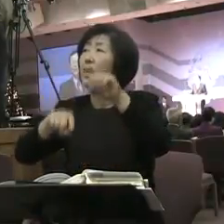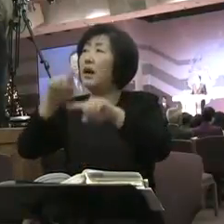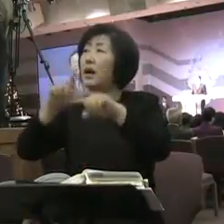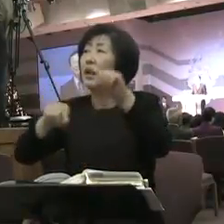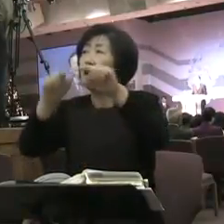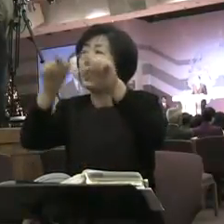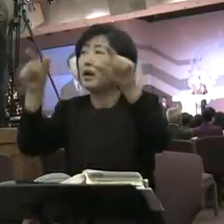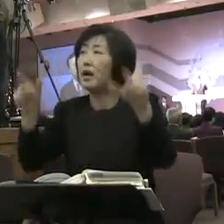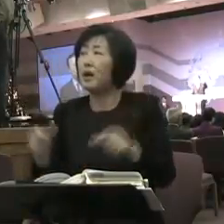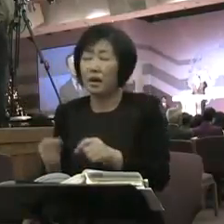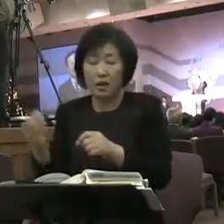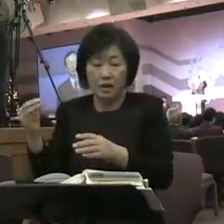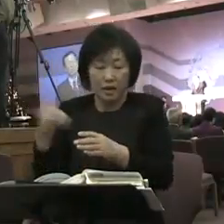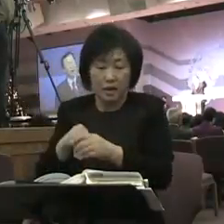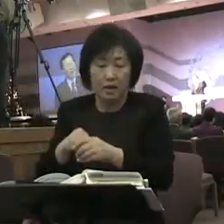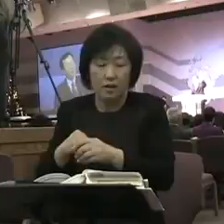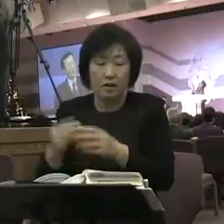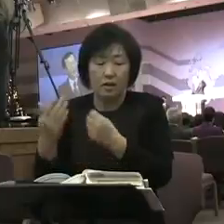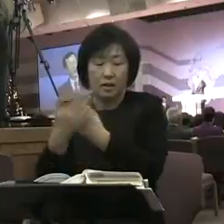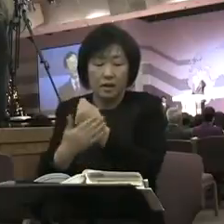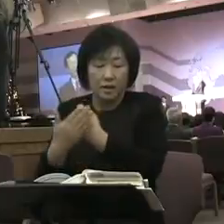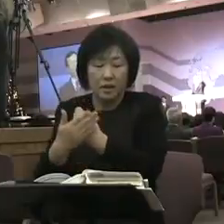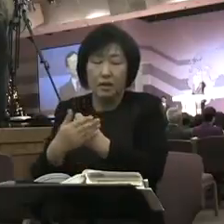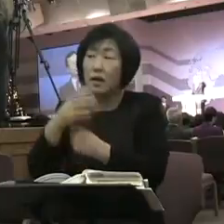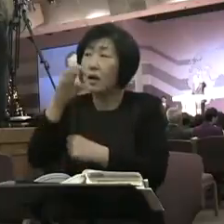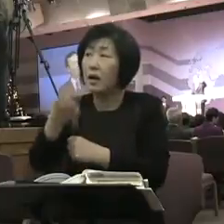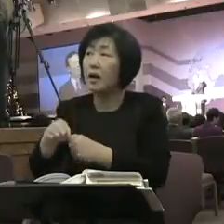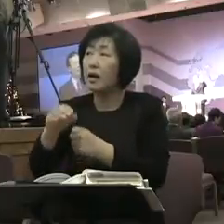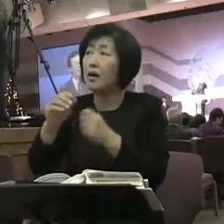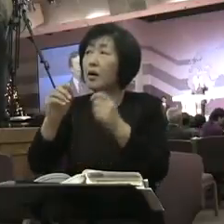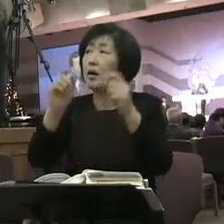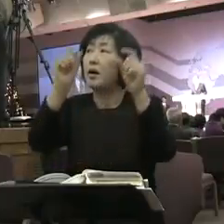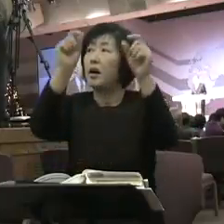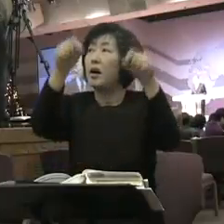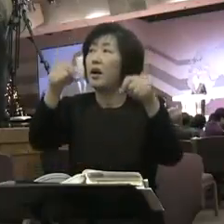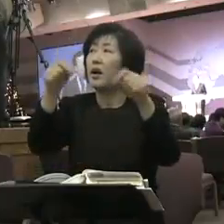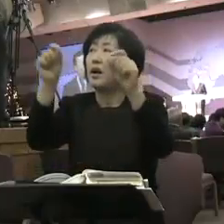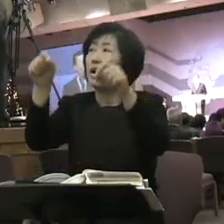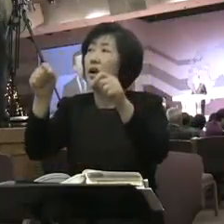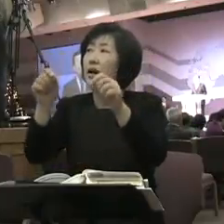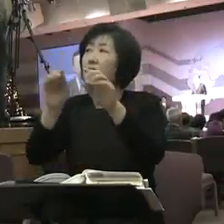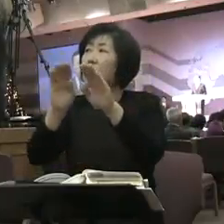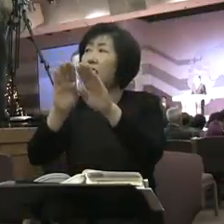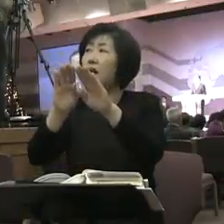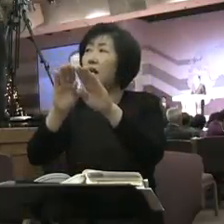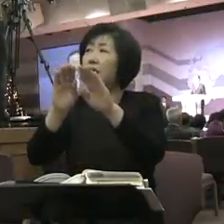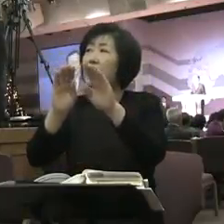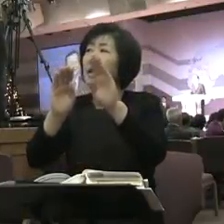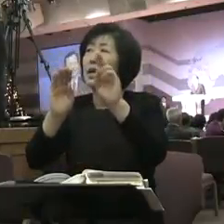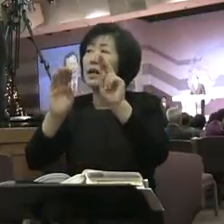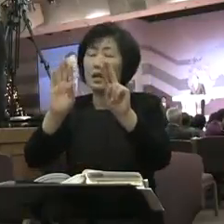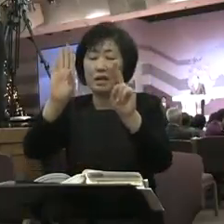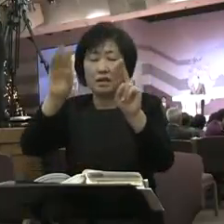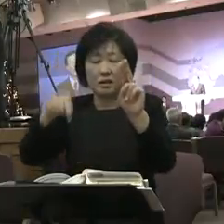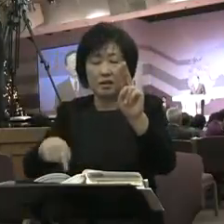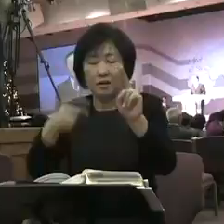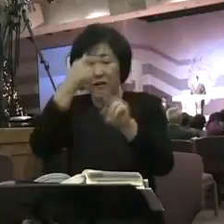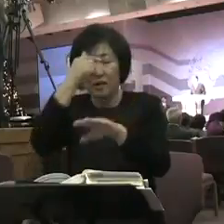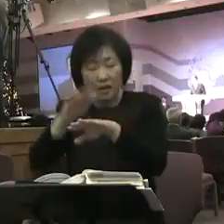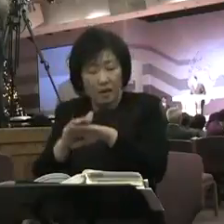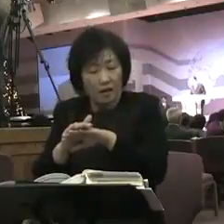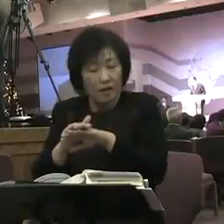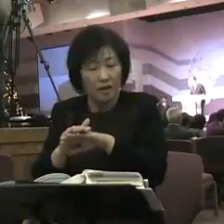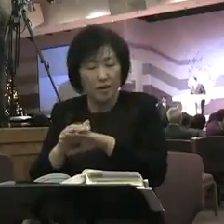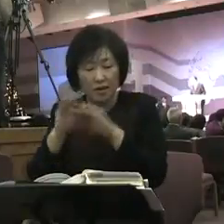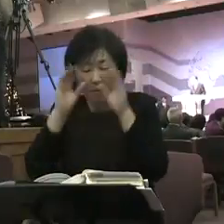깊은 사진들을 지금 은혜 채플 앞에 걸어놓았습니다. 오늘 개막식 2부 예배 후에 있었어요. 제가 가봤는데